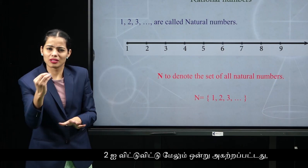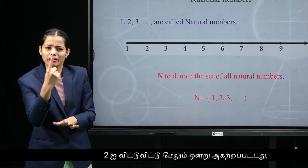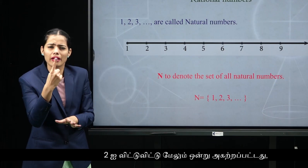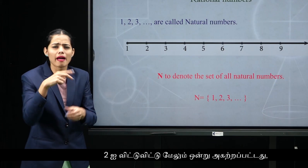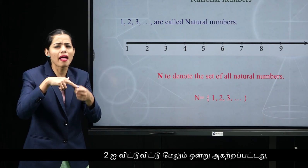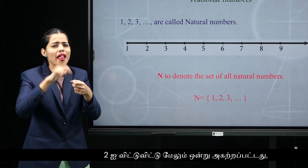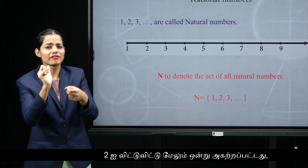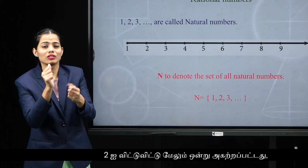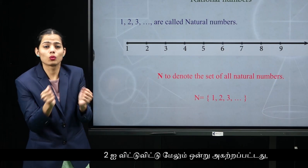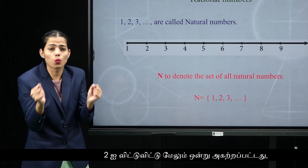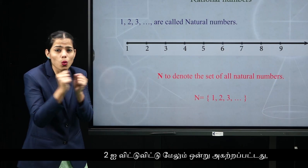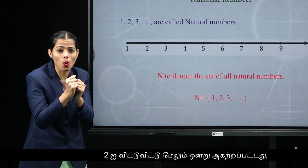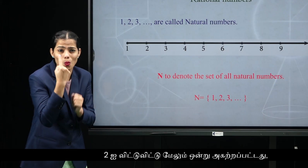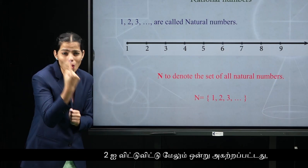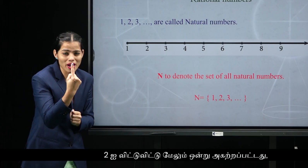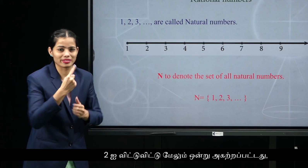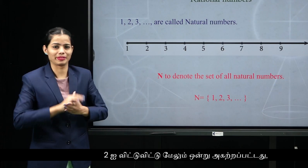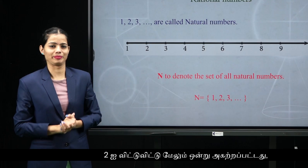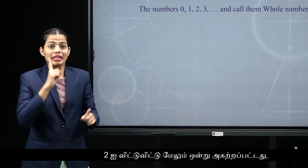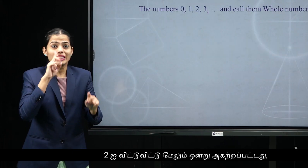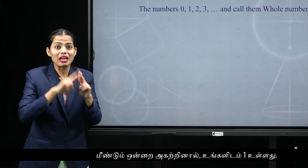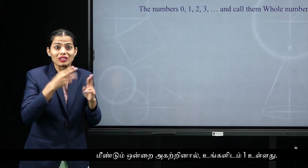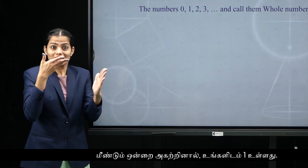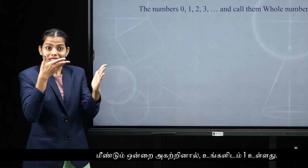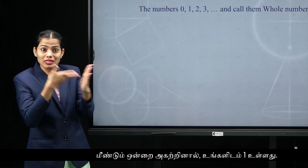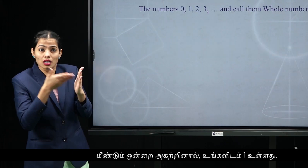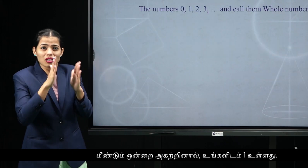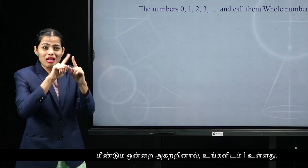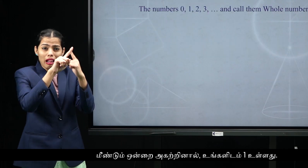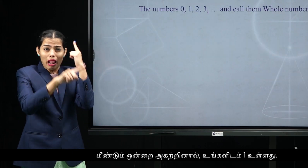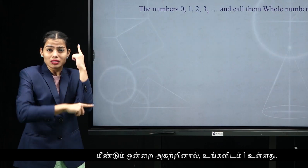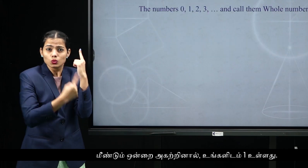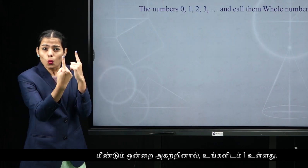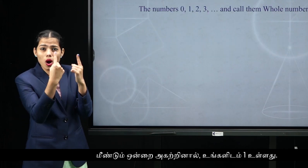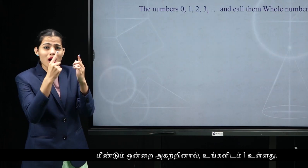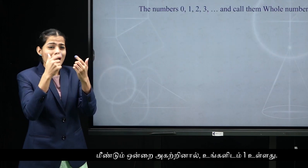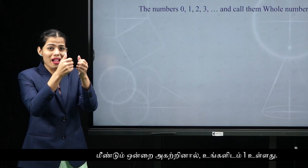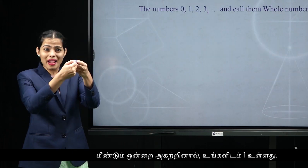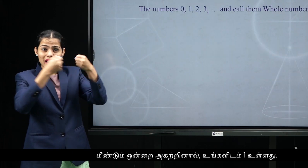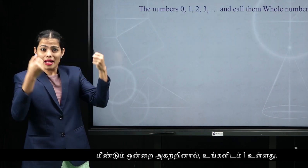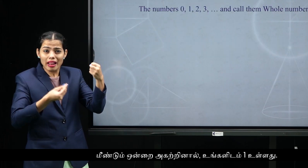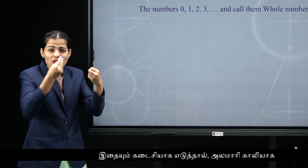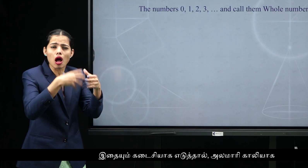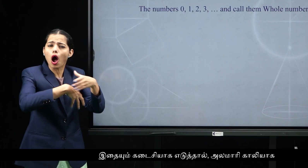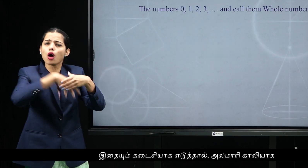அகற்றினால் உங்களிடம் 1 உள்ளது. இதையும் கடைசியாக எடுத்தால் அலமாரி காலியாக உள்ளது.